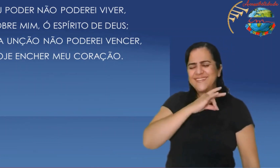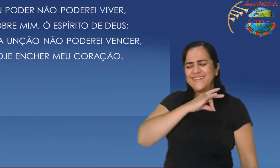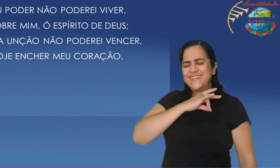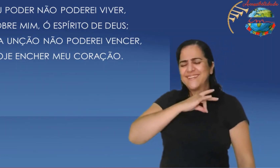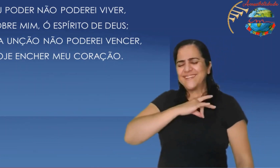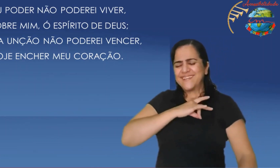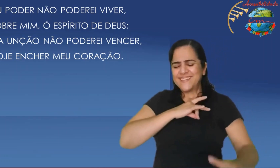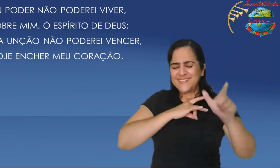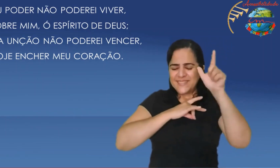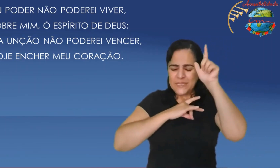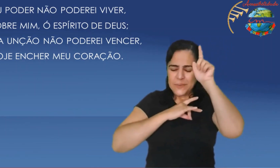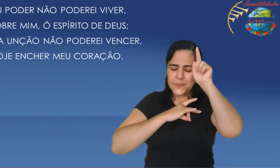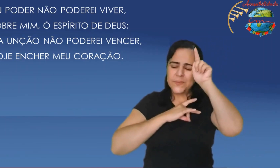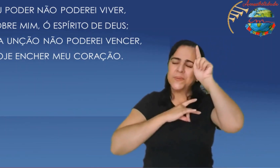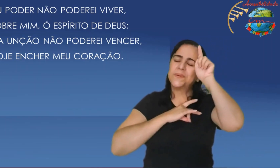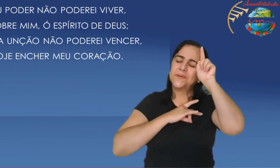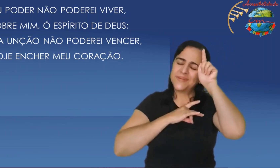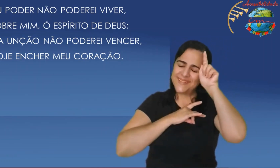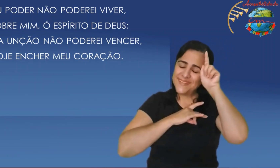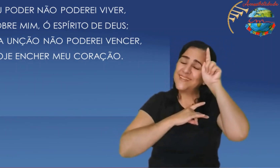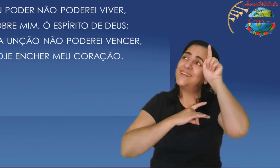Espírito de Deus,